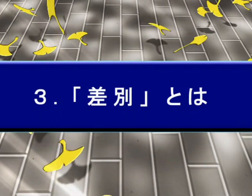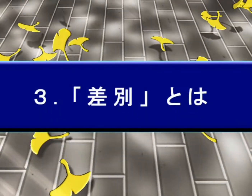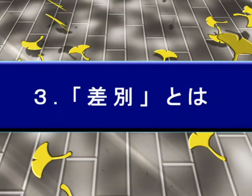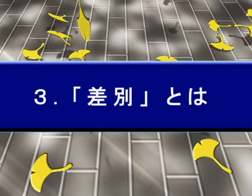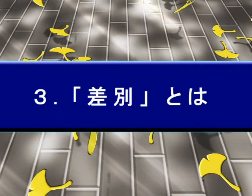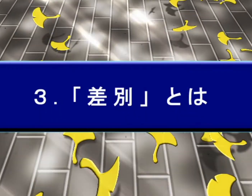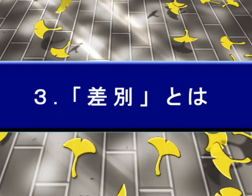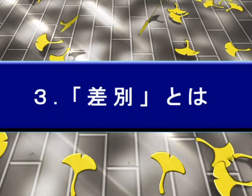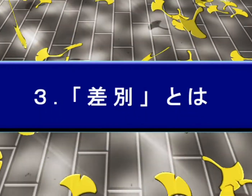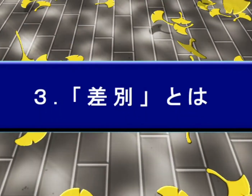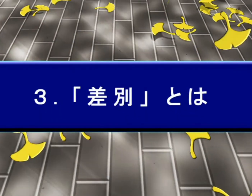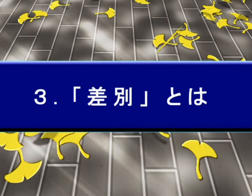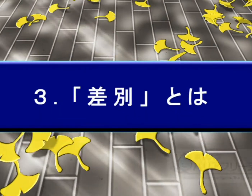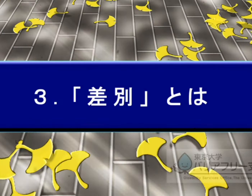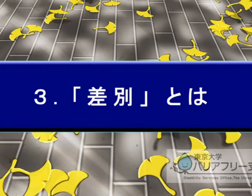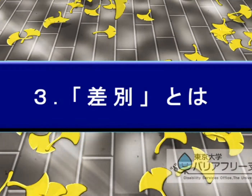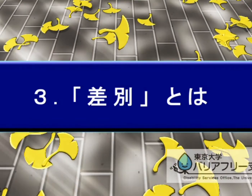差別とは